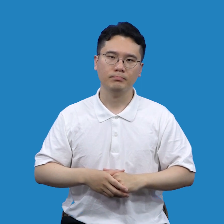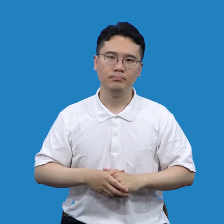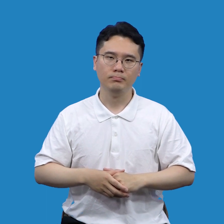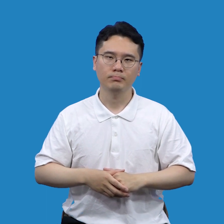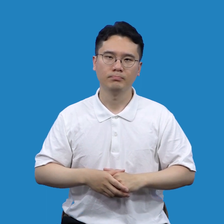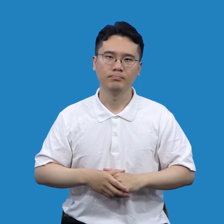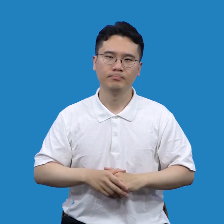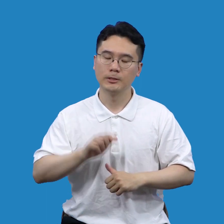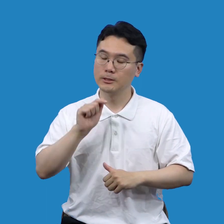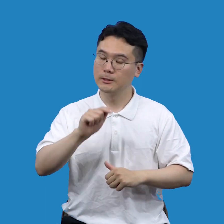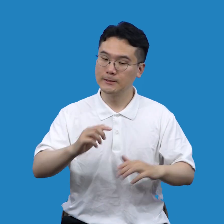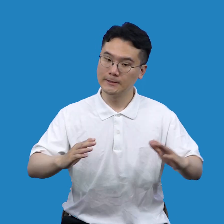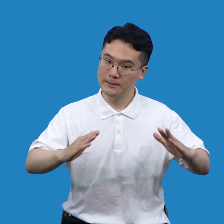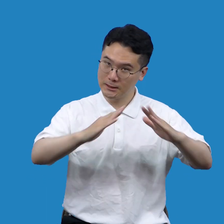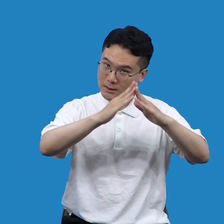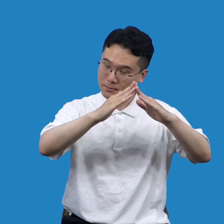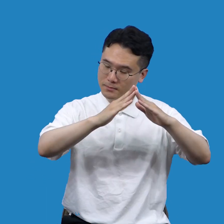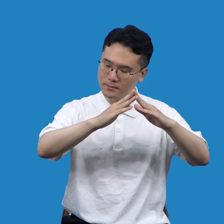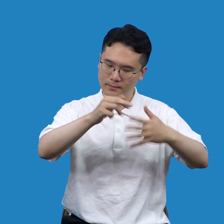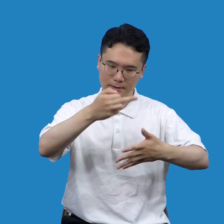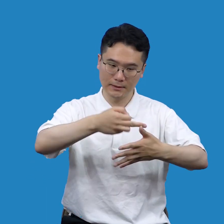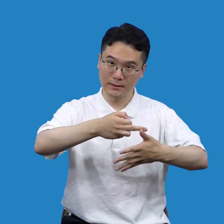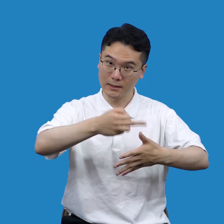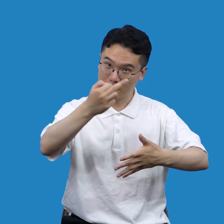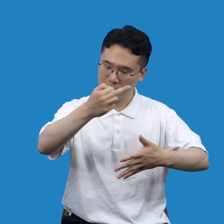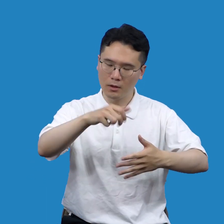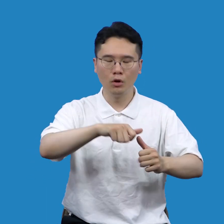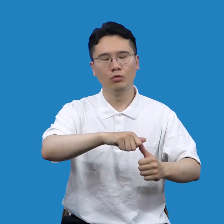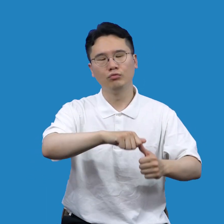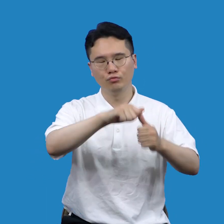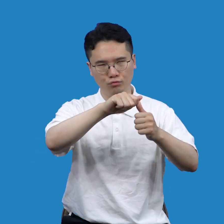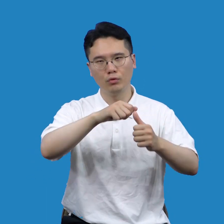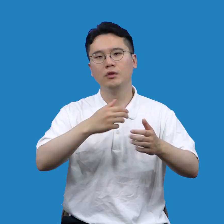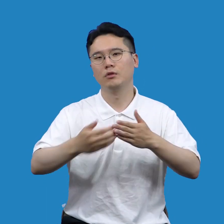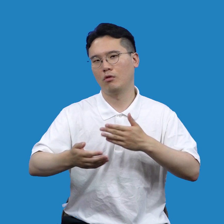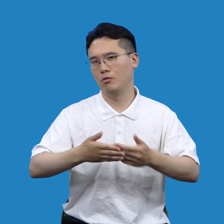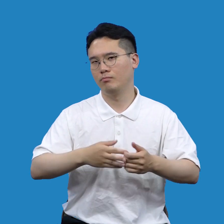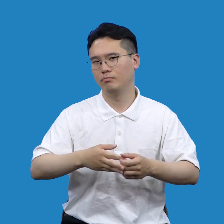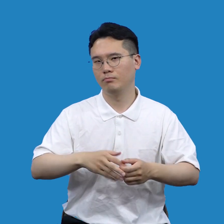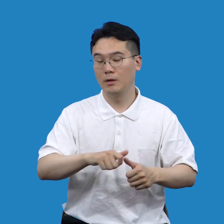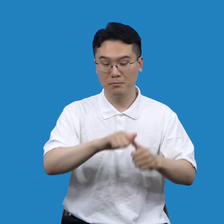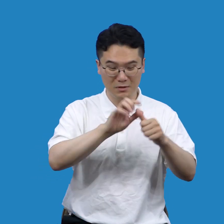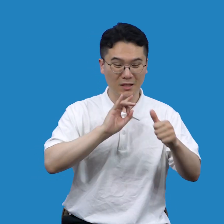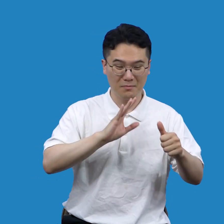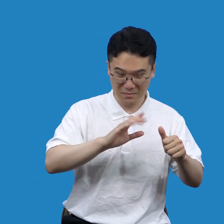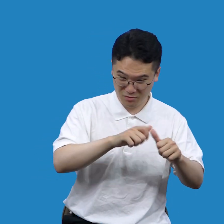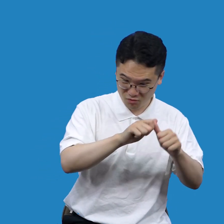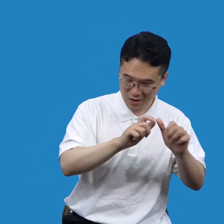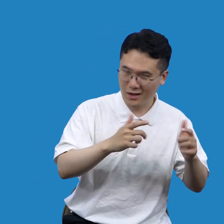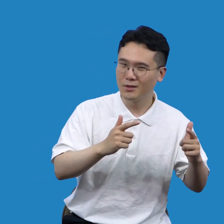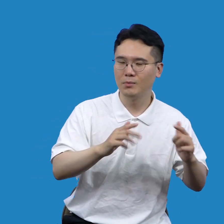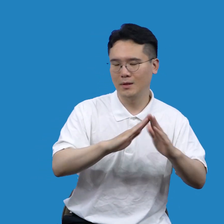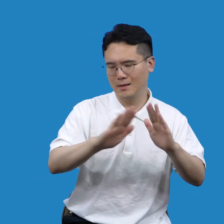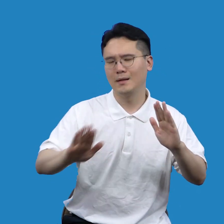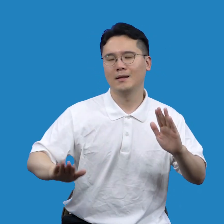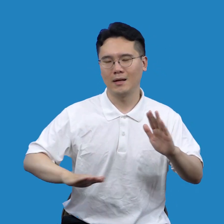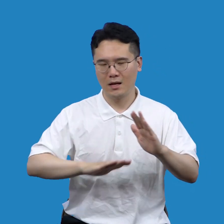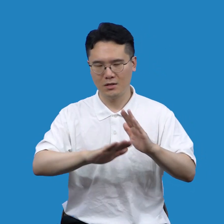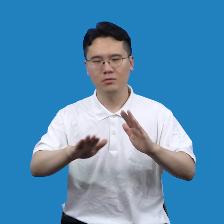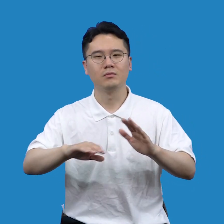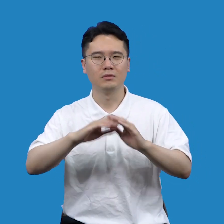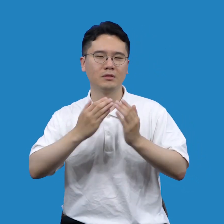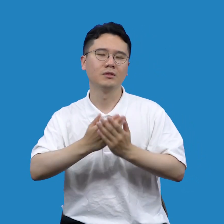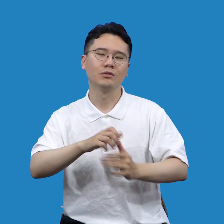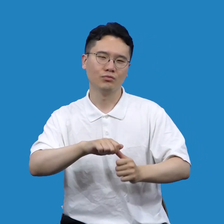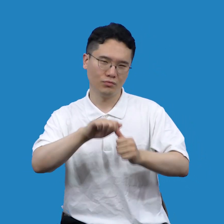그로써 그 집의 장남이 구원을 경험합니다. 근데 장남만의 구원이겠어요? 그건 그 집의